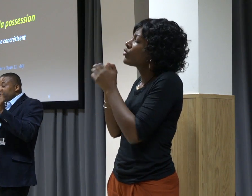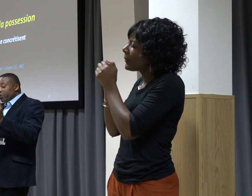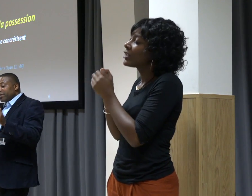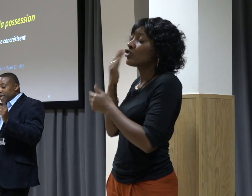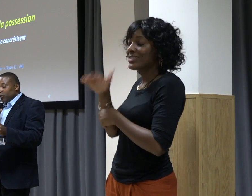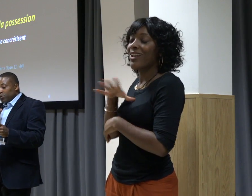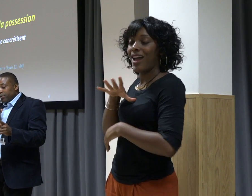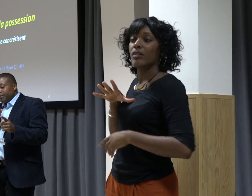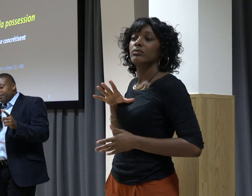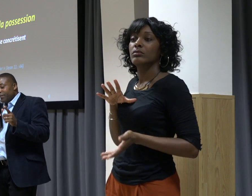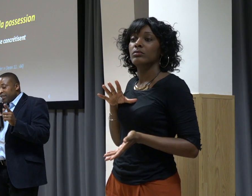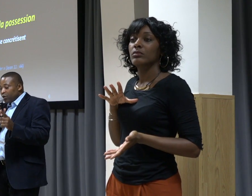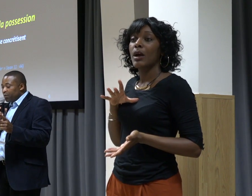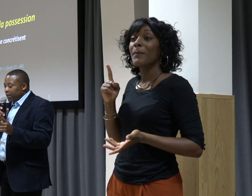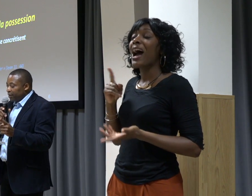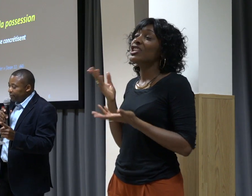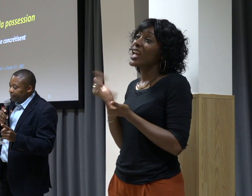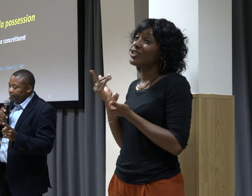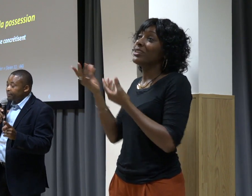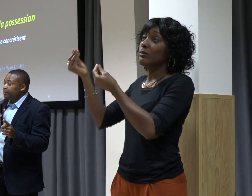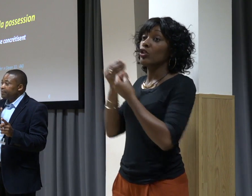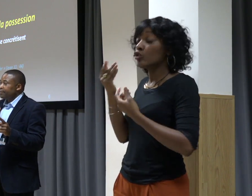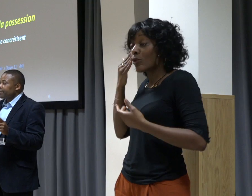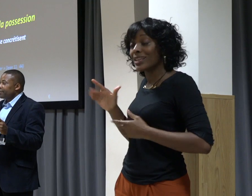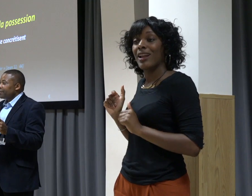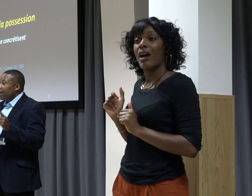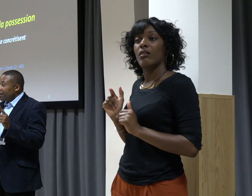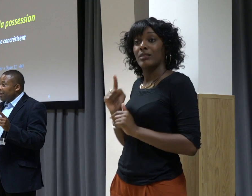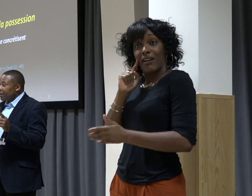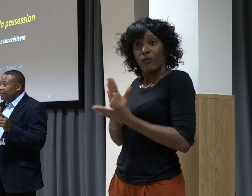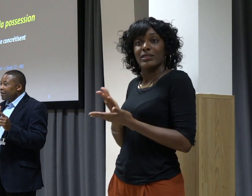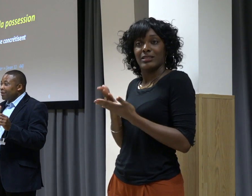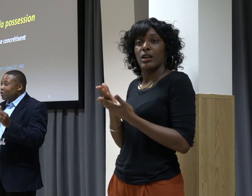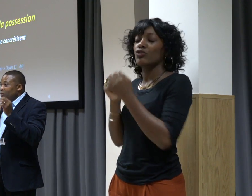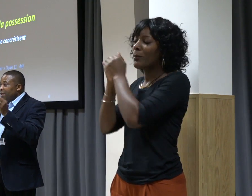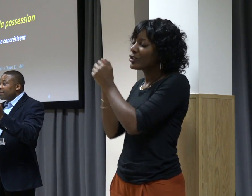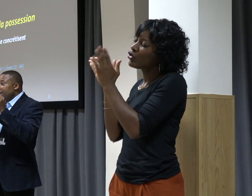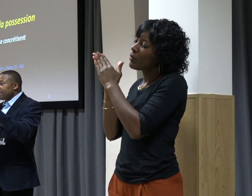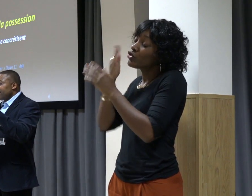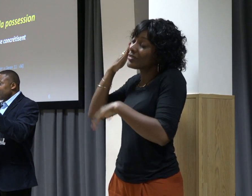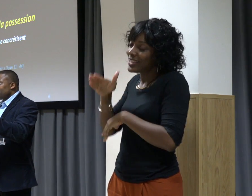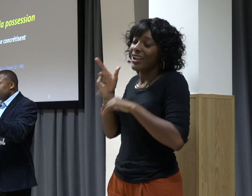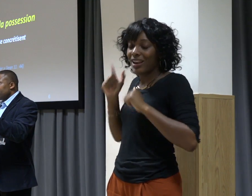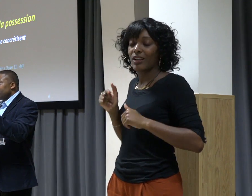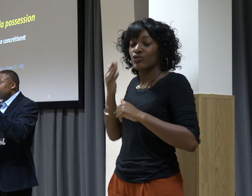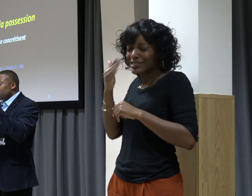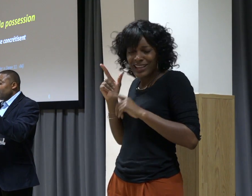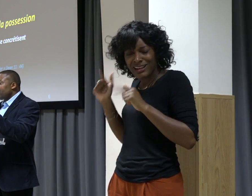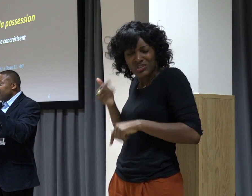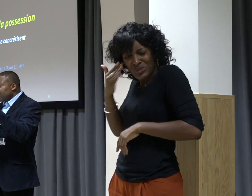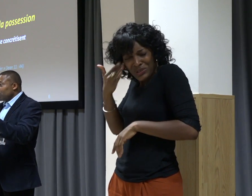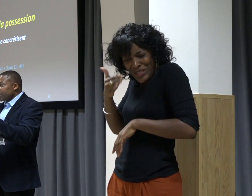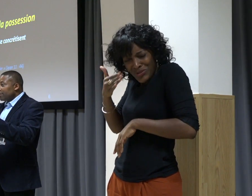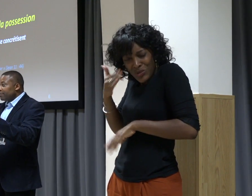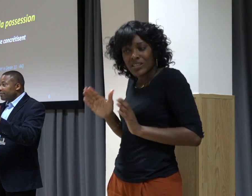et vous verrez cette chose s'accomplir. » En clair, soyez dans l'état d'esprit de celui